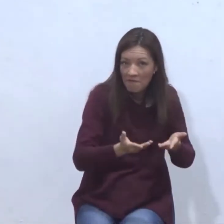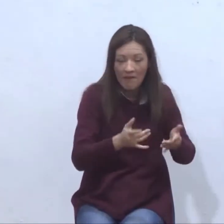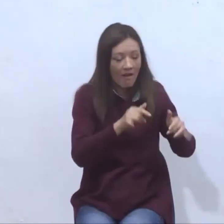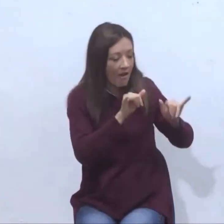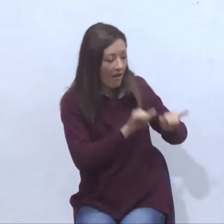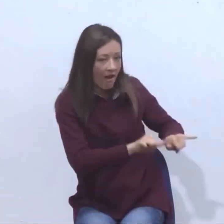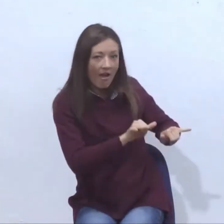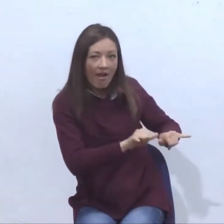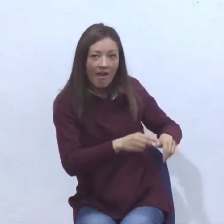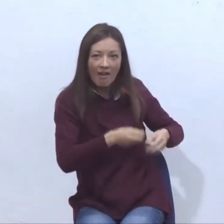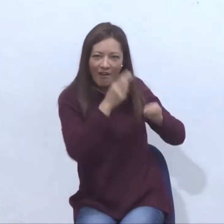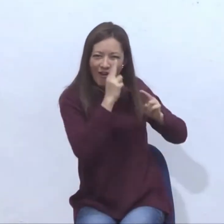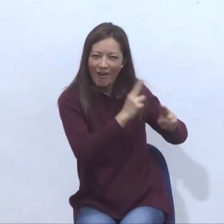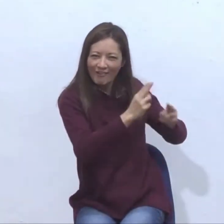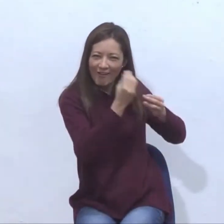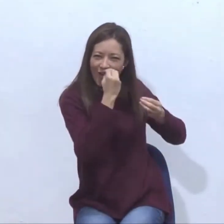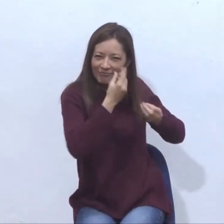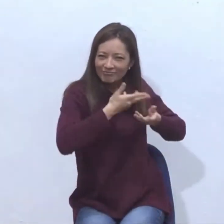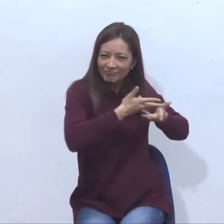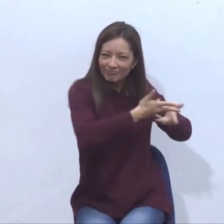a preparar lo mejor para él.